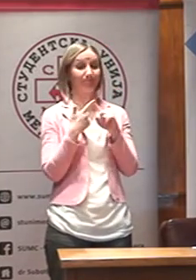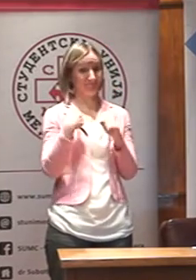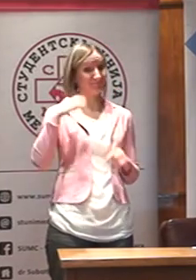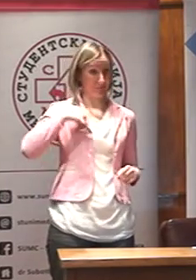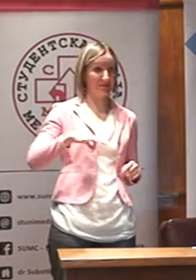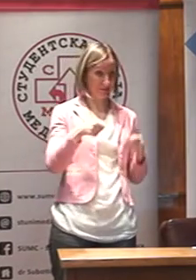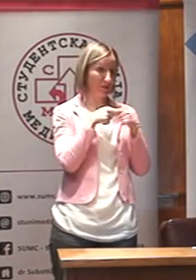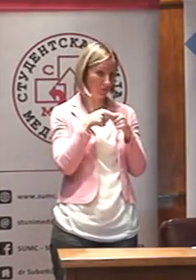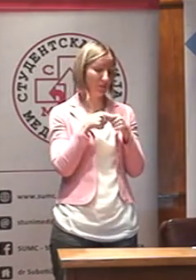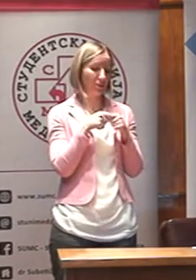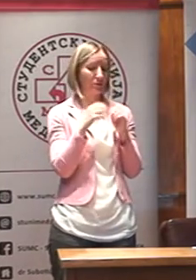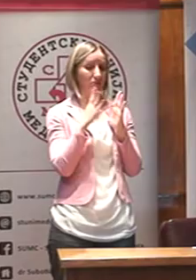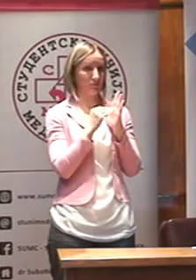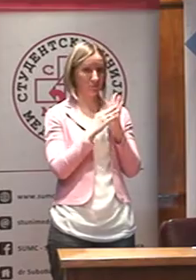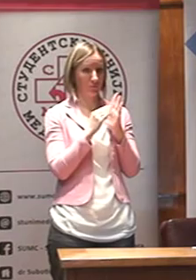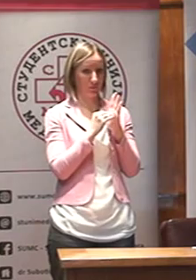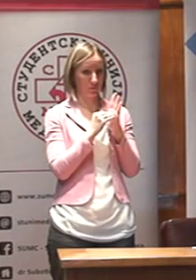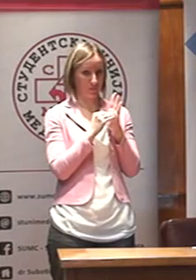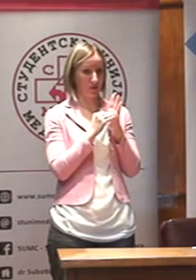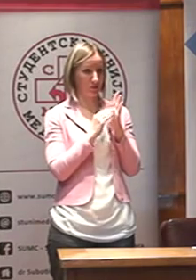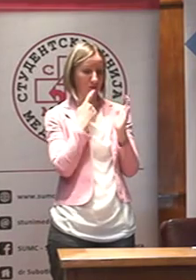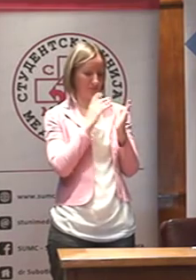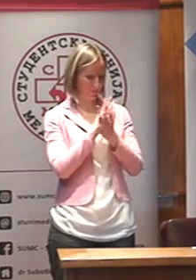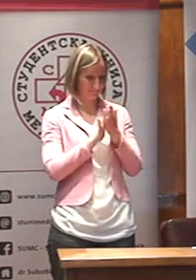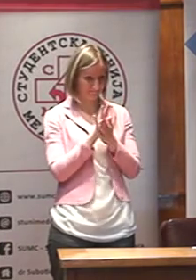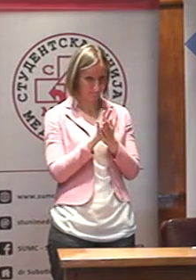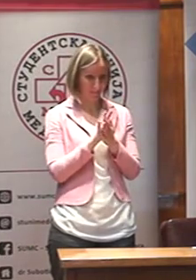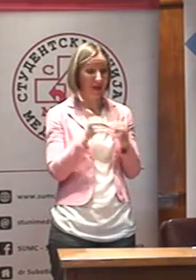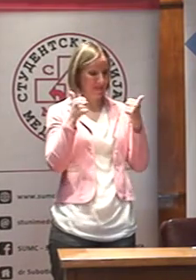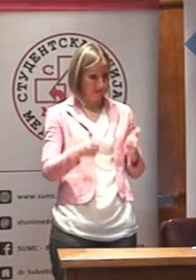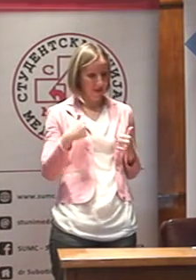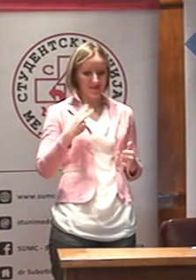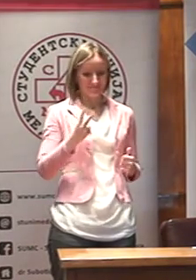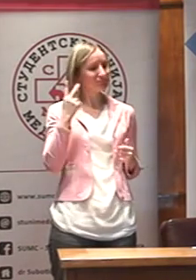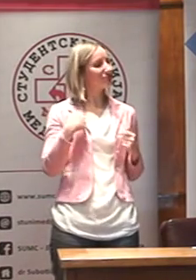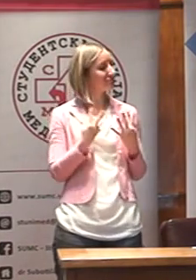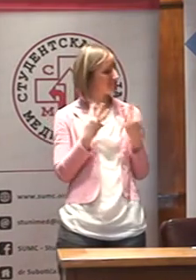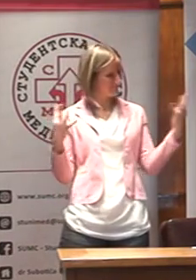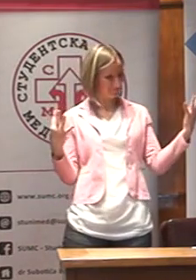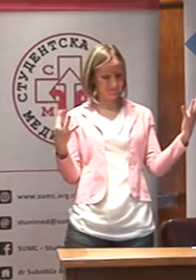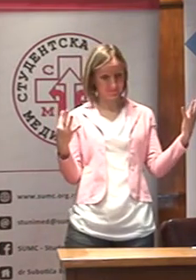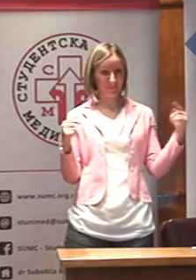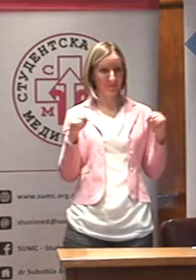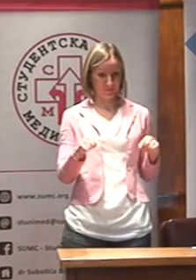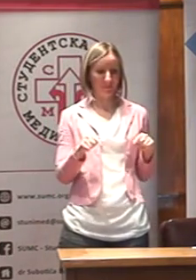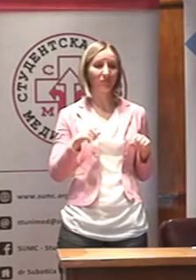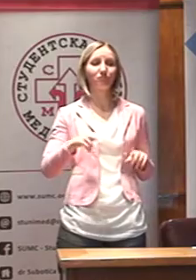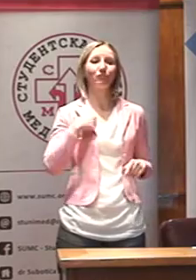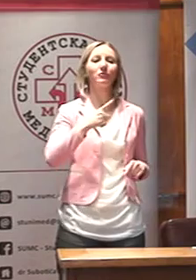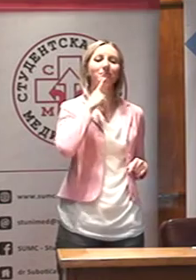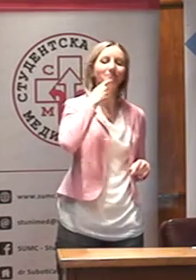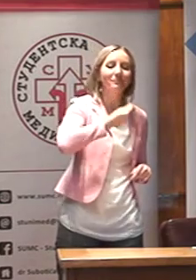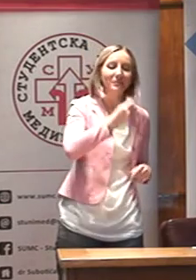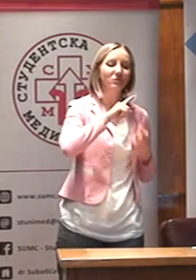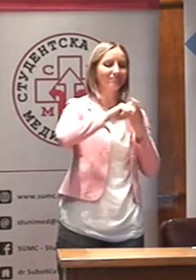jezik. Kao drugo sam i predsednik asocijacije tumača srpskog znakovnog jezika. Danas sam vrlo ponosna što na